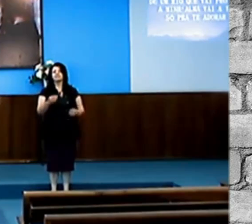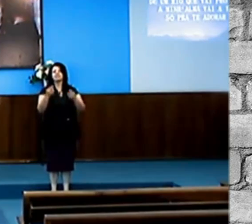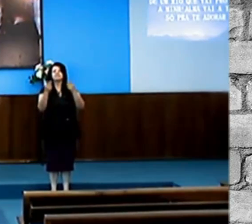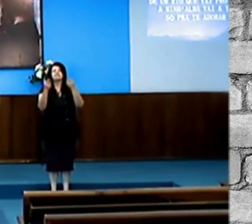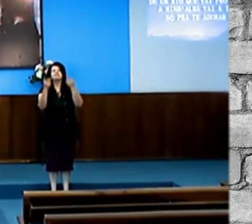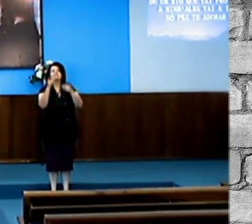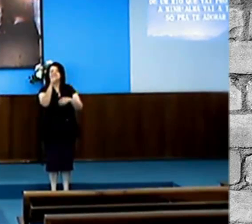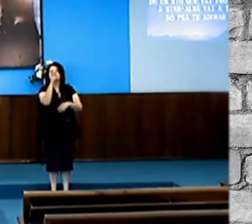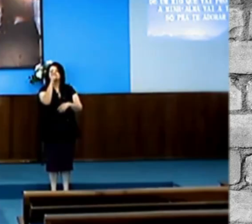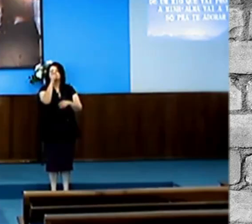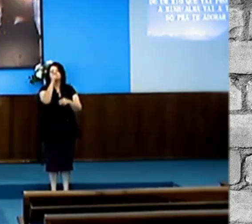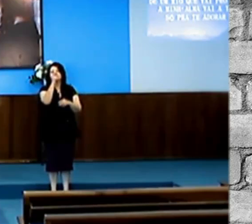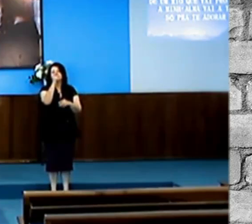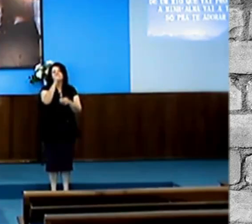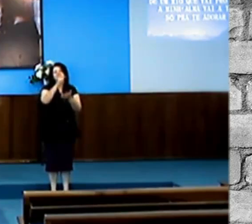Como água